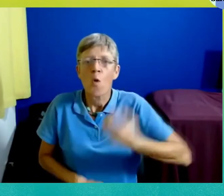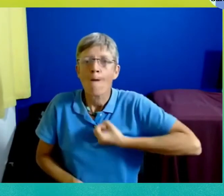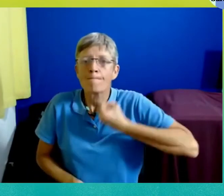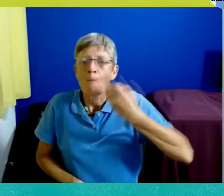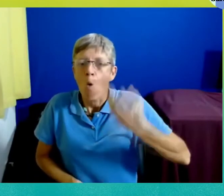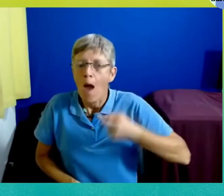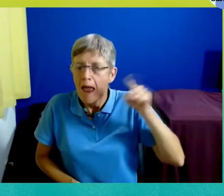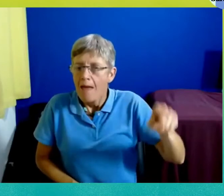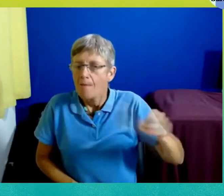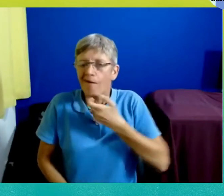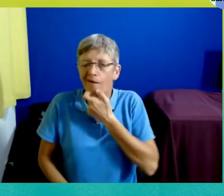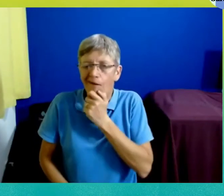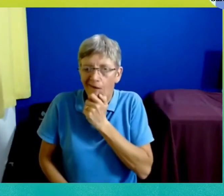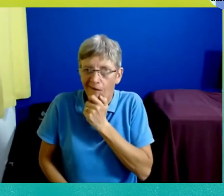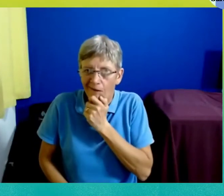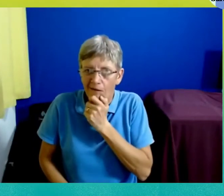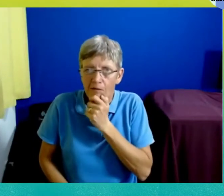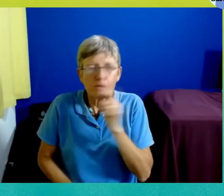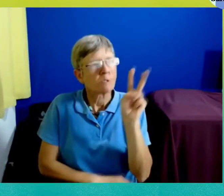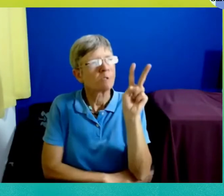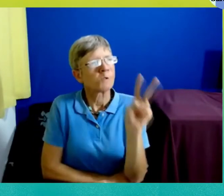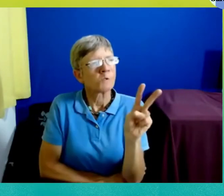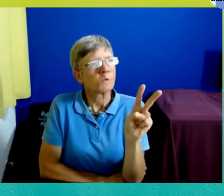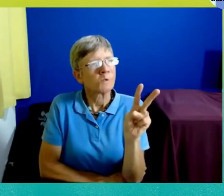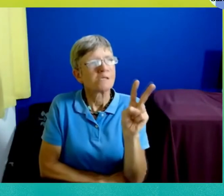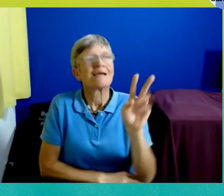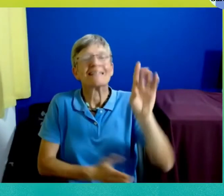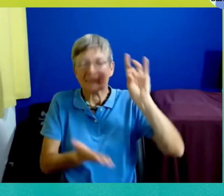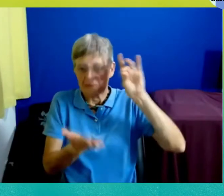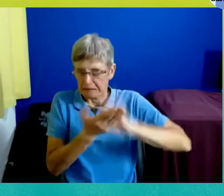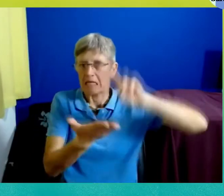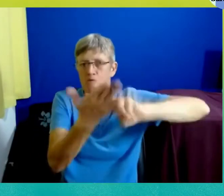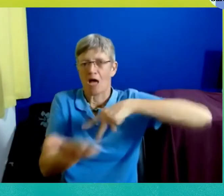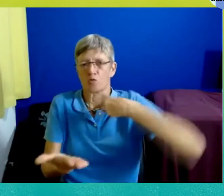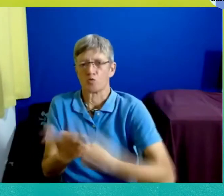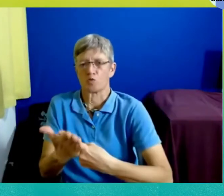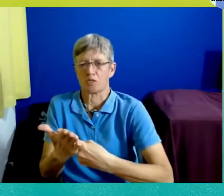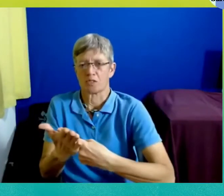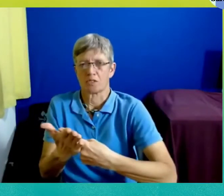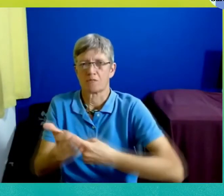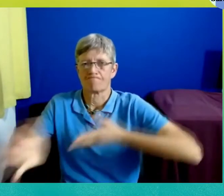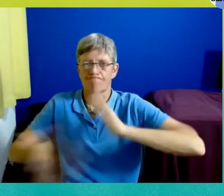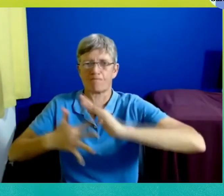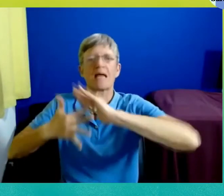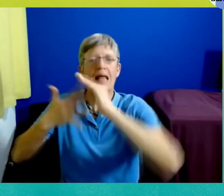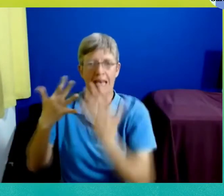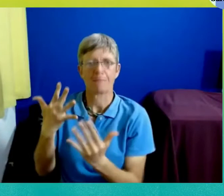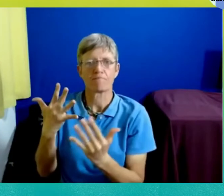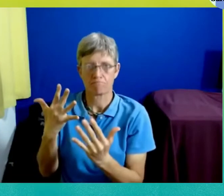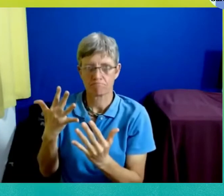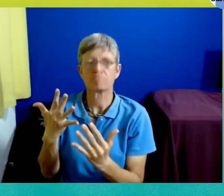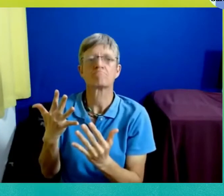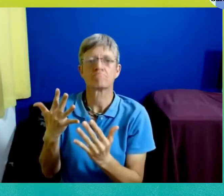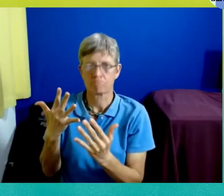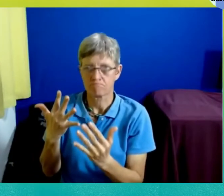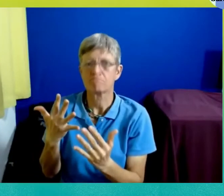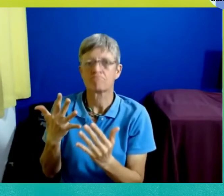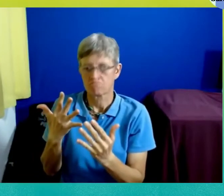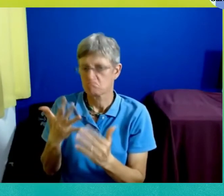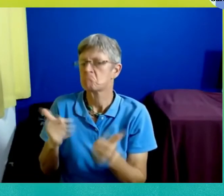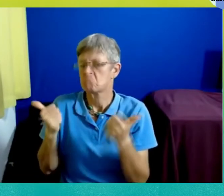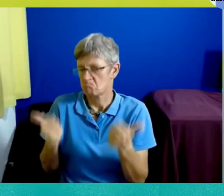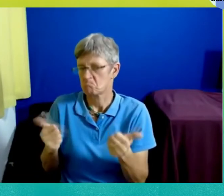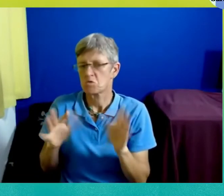Então, ele viu uma poesia inglesa, em inglês, e ele fez a tradução para